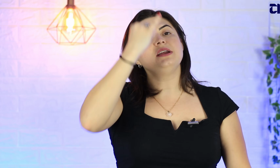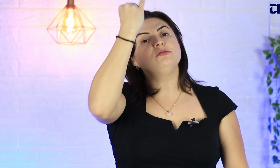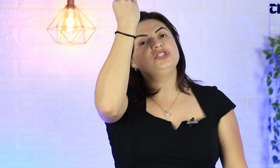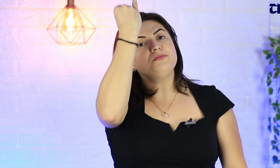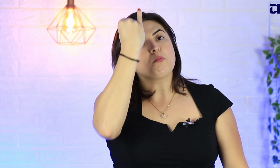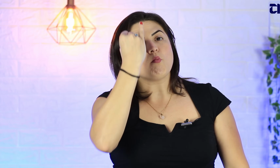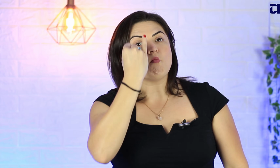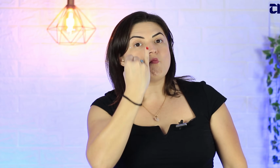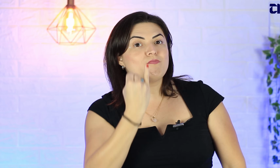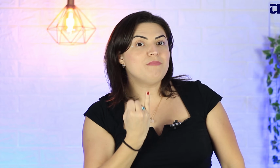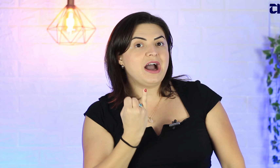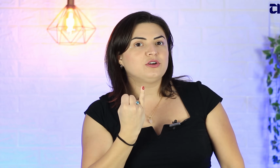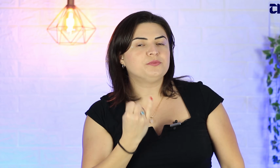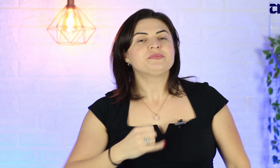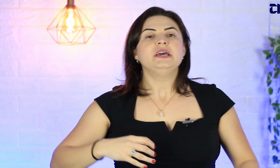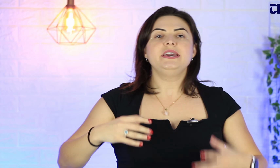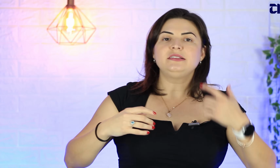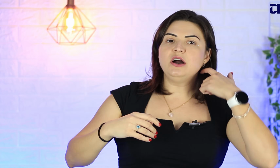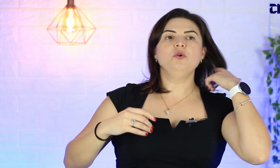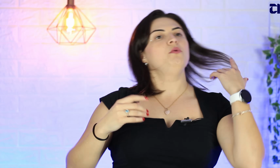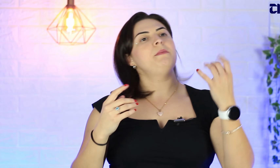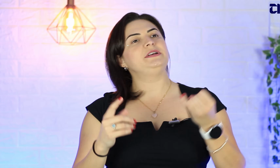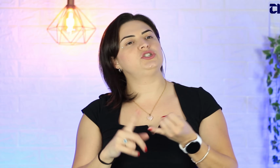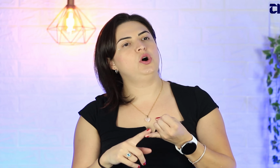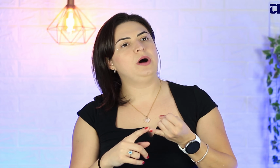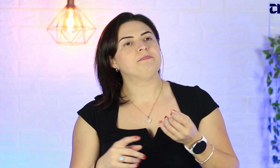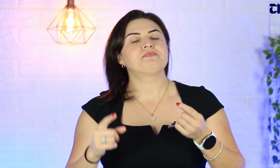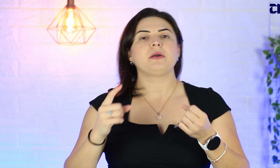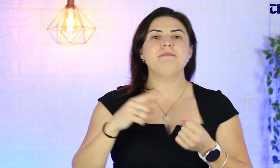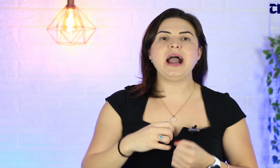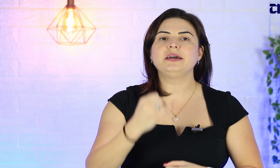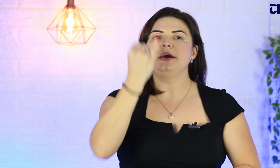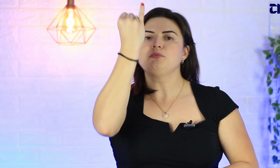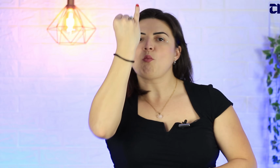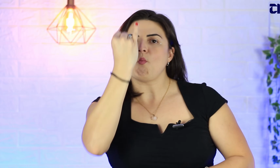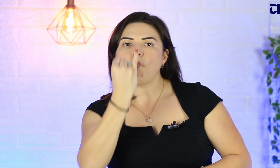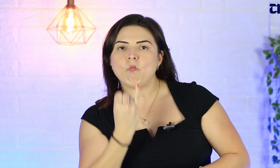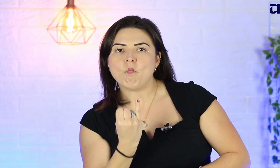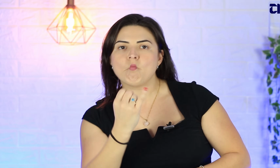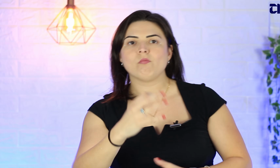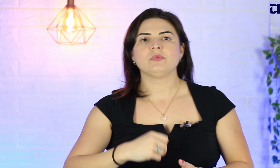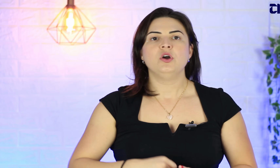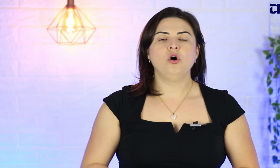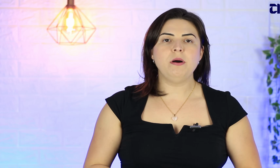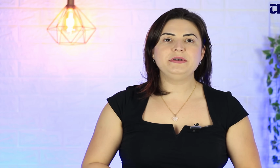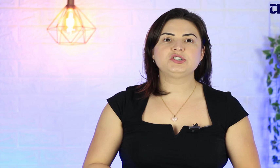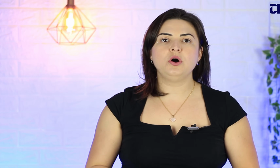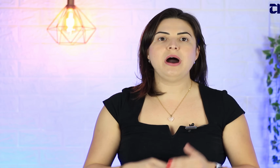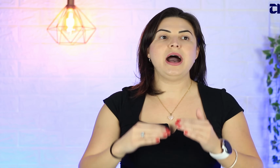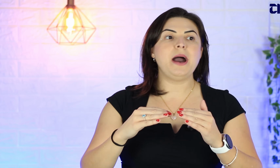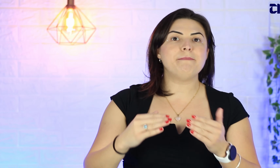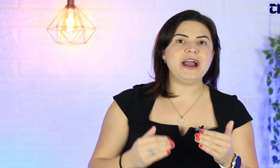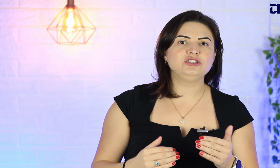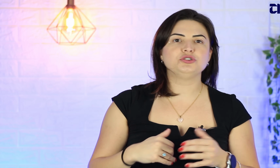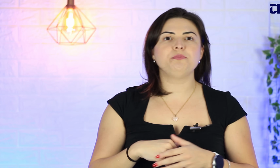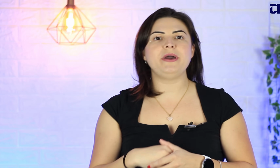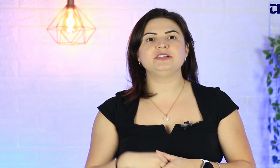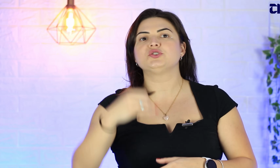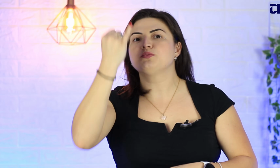Sinal de magro. Então, uma pessoa magra, uma pessoa abaixo do peso,